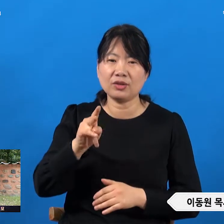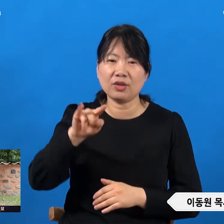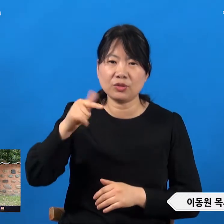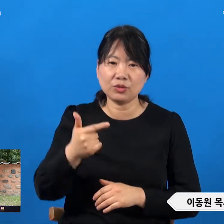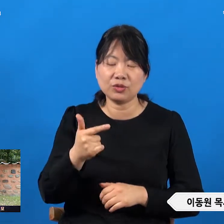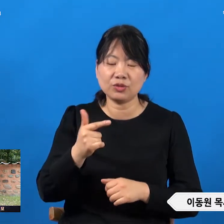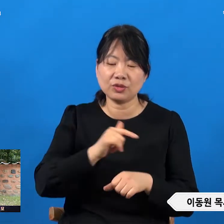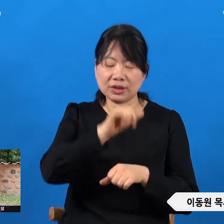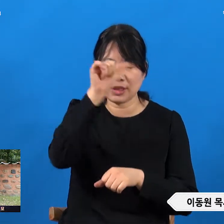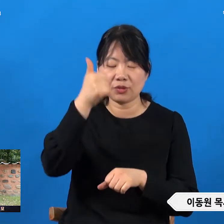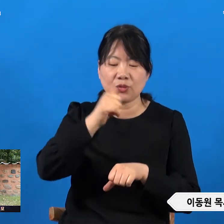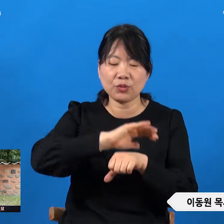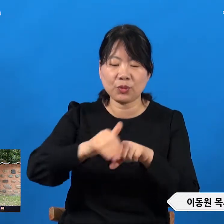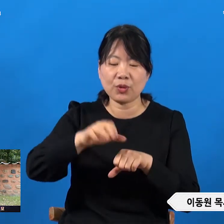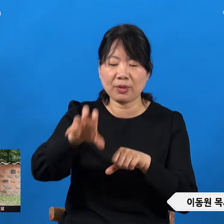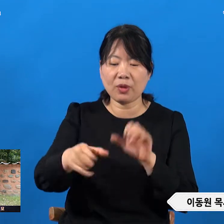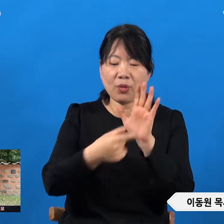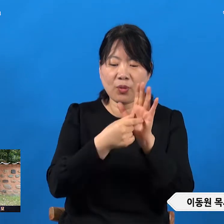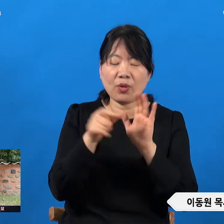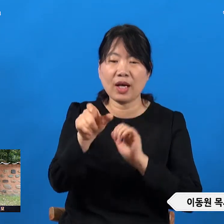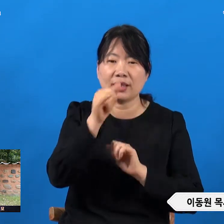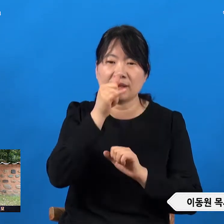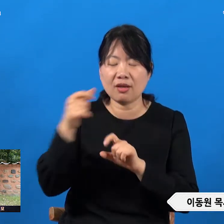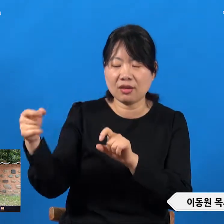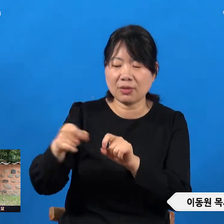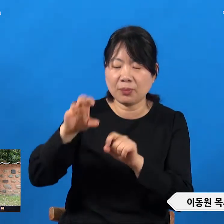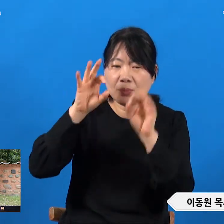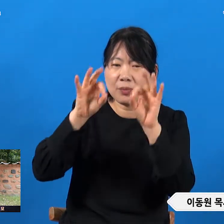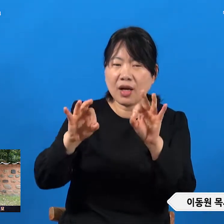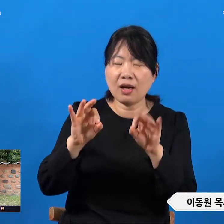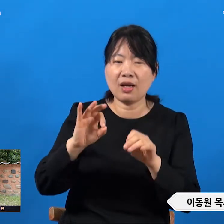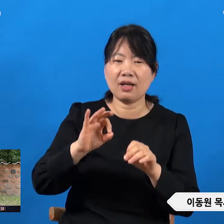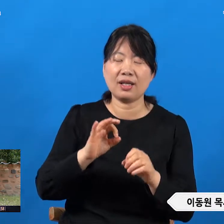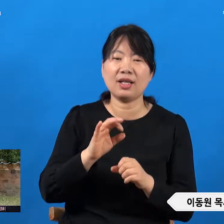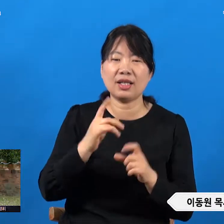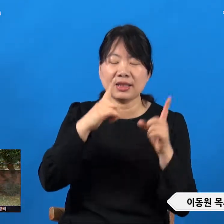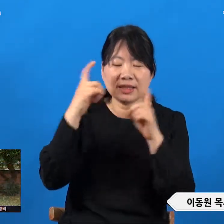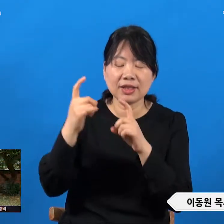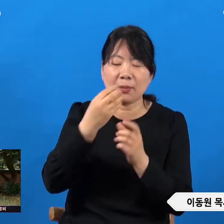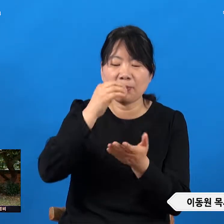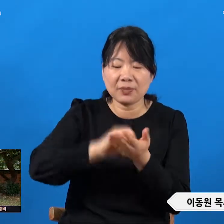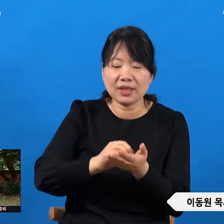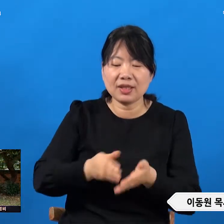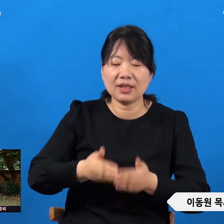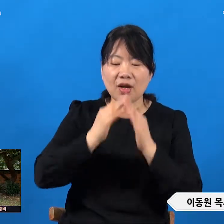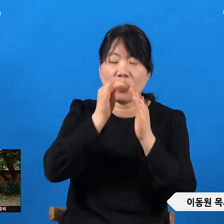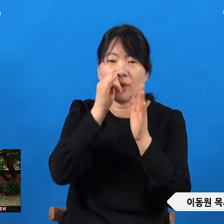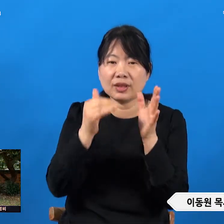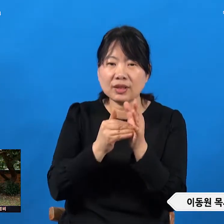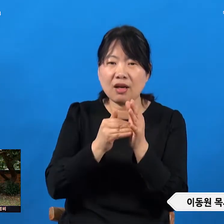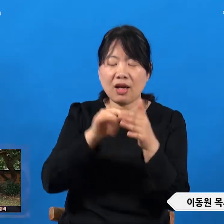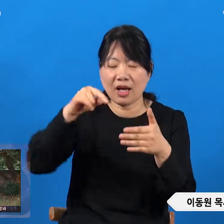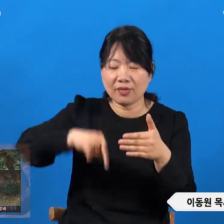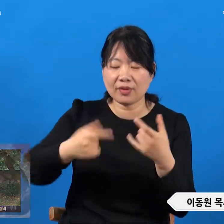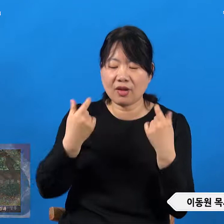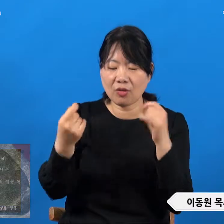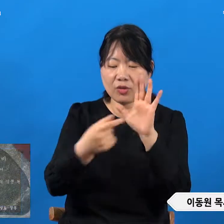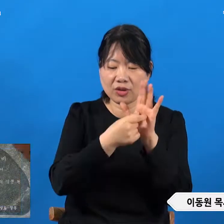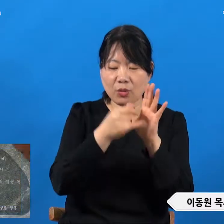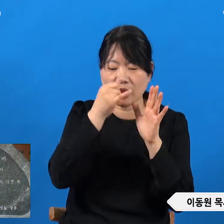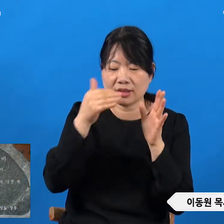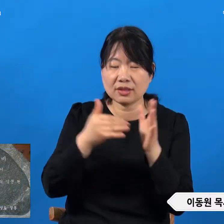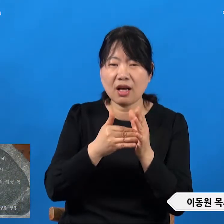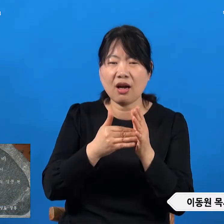장로의 묘 이렇게 쓰여 있어요. 그 옆에는 기념비가 세워져 있습니다. 그 기념비에는 이렇게 써